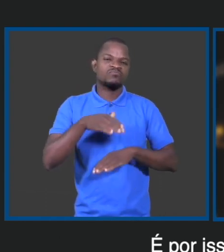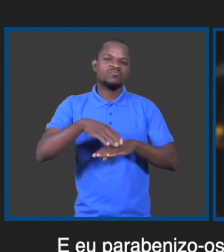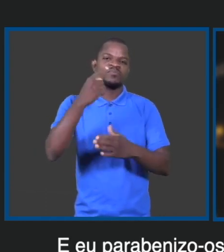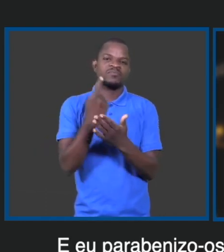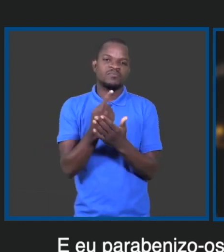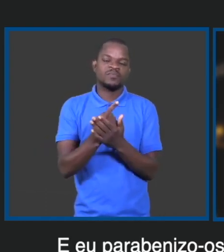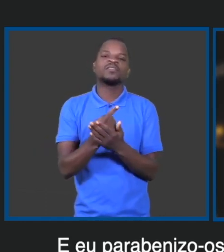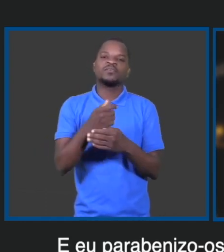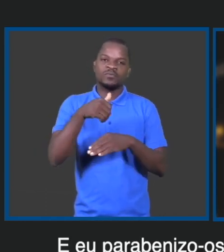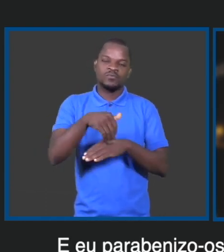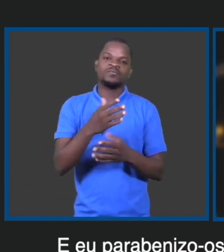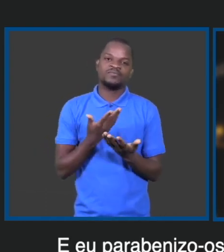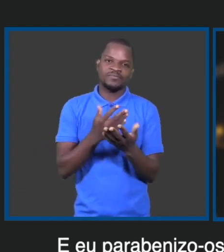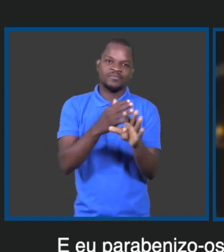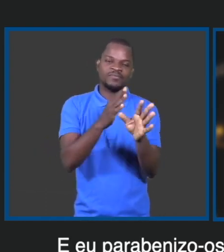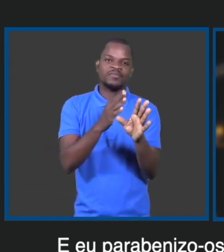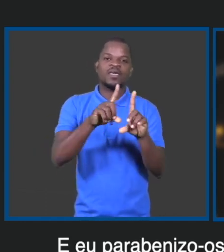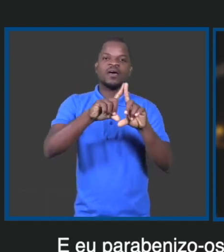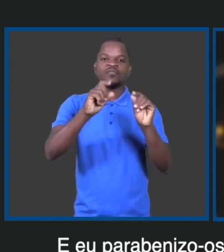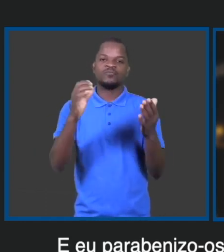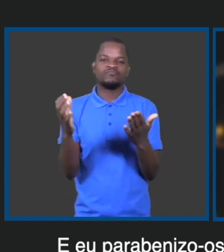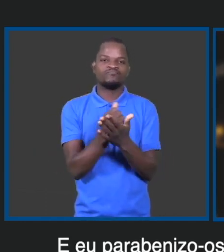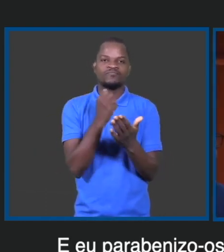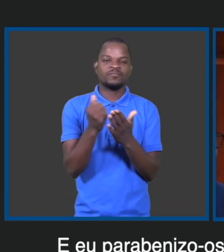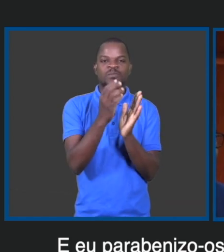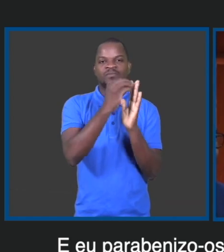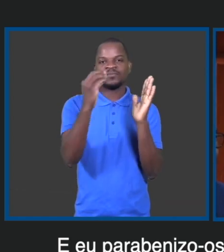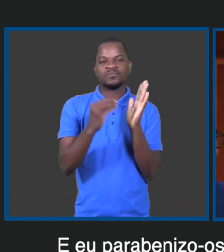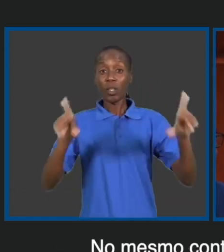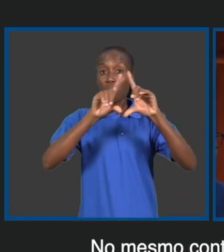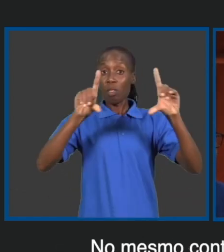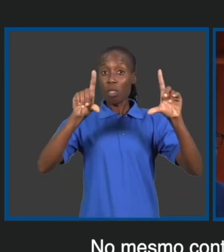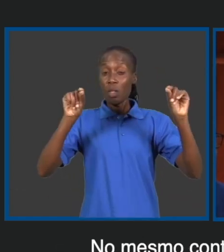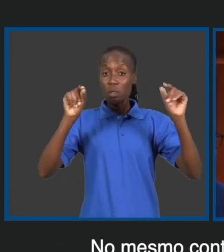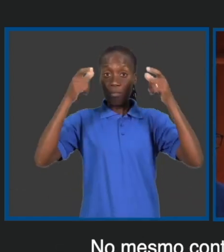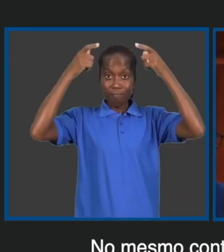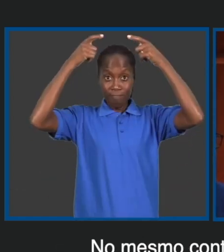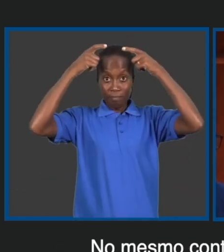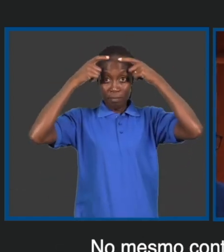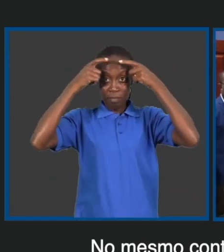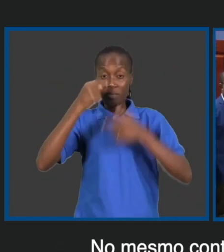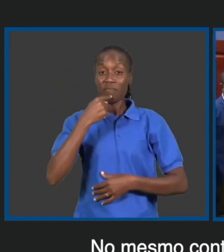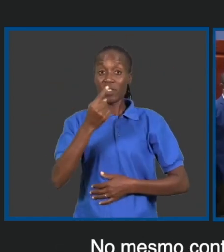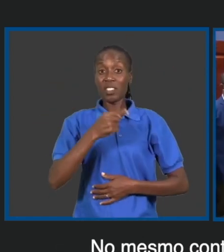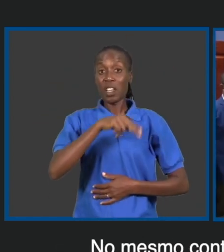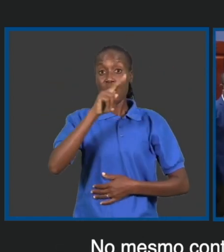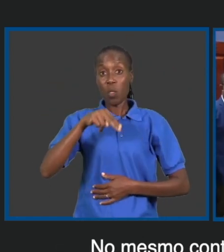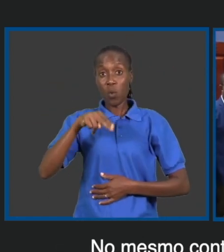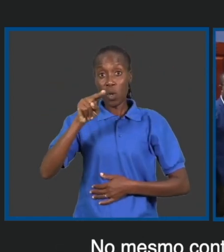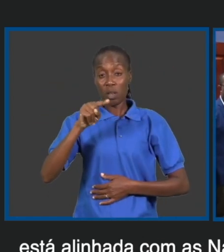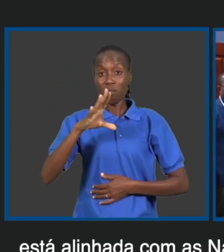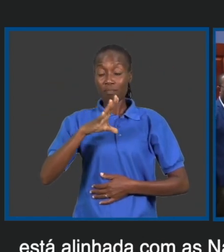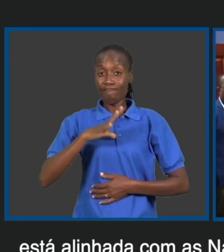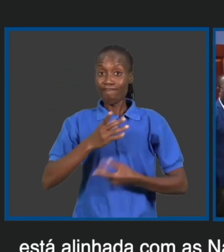valorável. E eu te agradeço por todos os seus atingimentos. No mesmo contexto, o herdeiro do trono reforçou que a